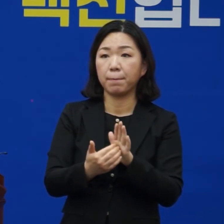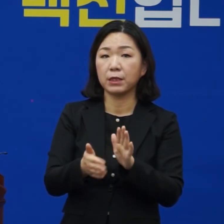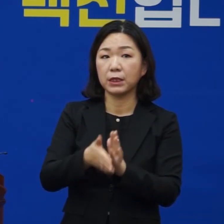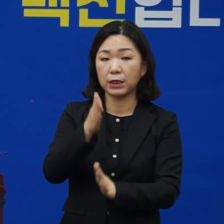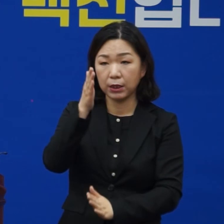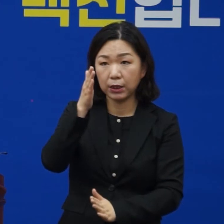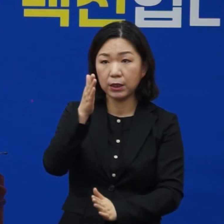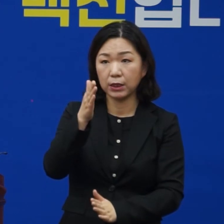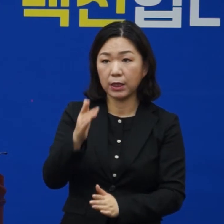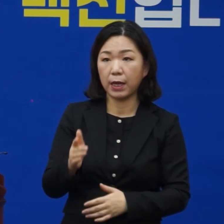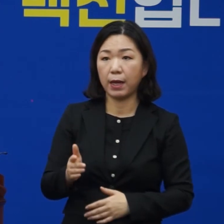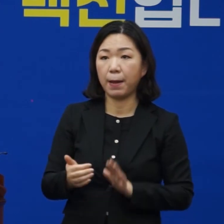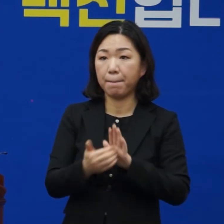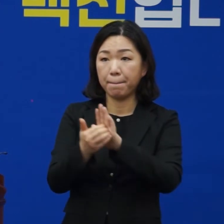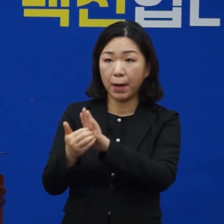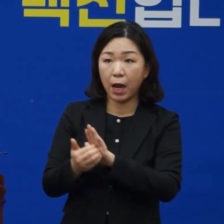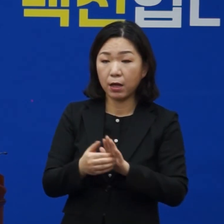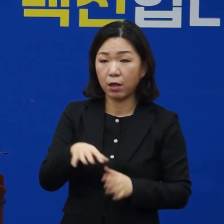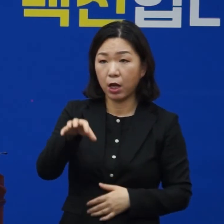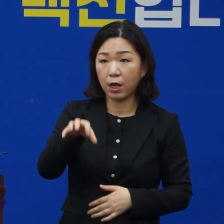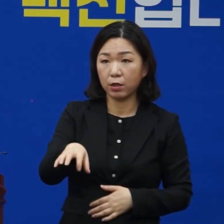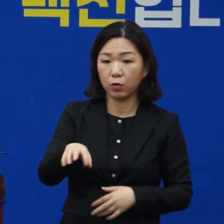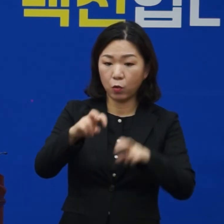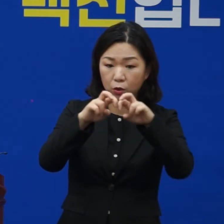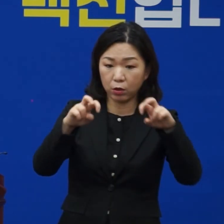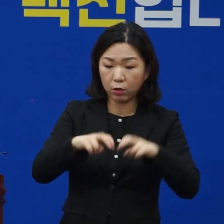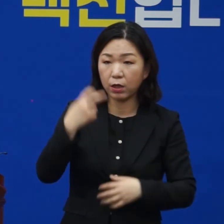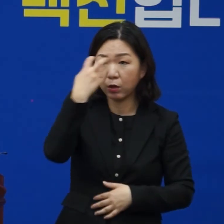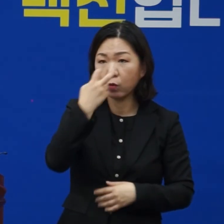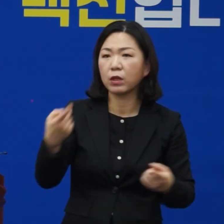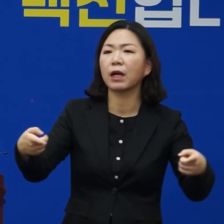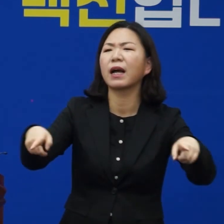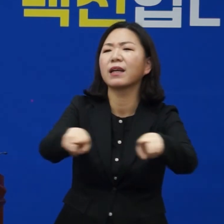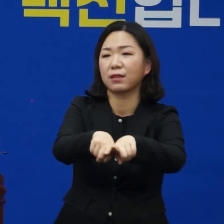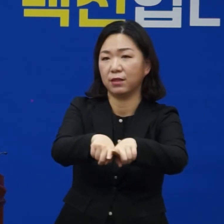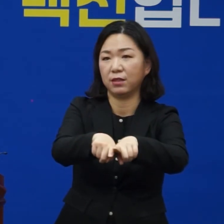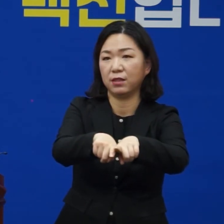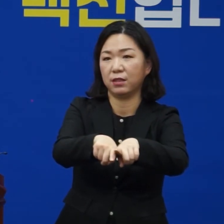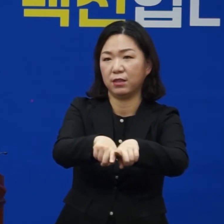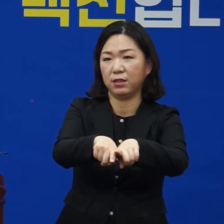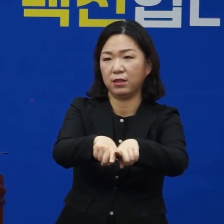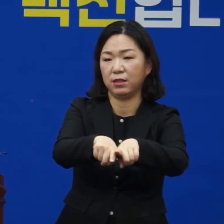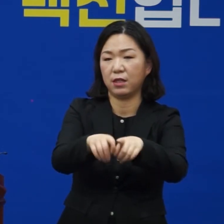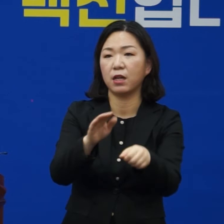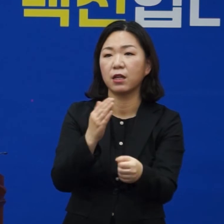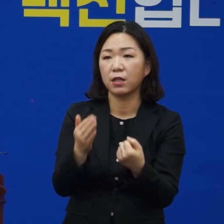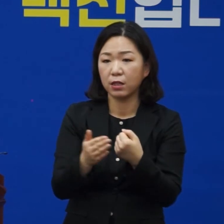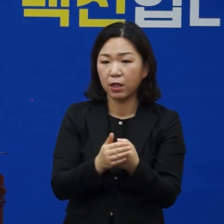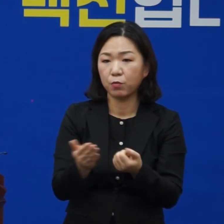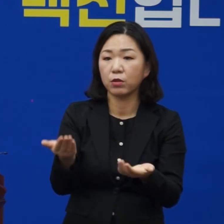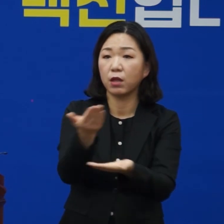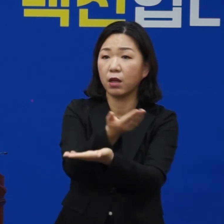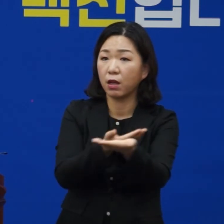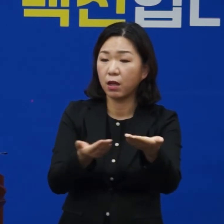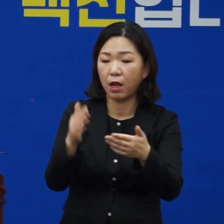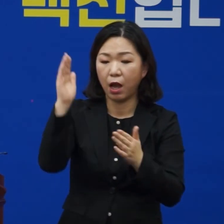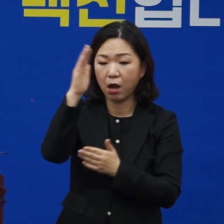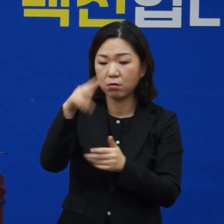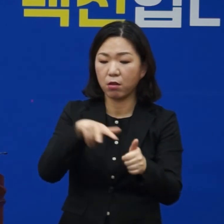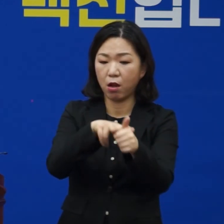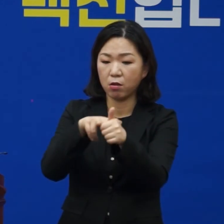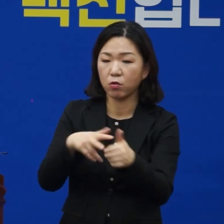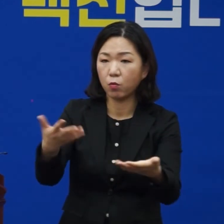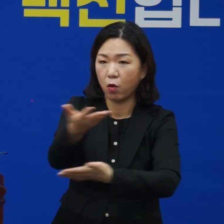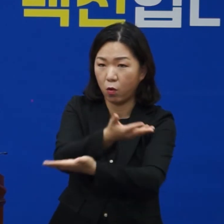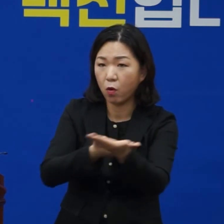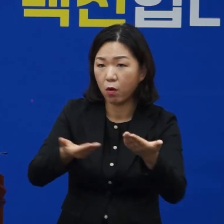부산시 방역당국과 학교가 역학조사를 같이 하고 있습니다. 그러다 보니까 당연히 학생들에 대한 정보가